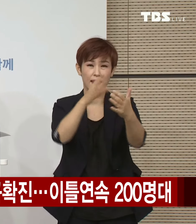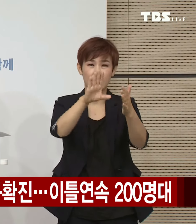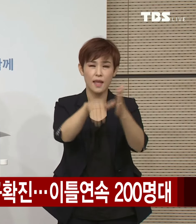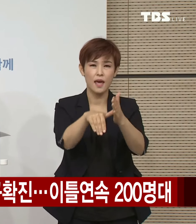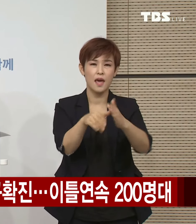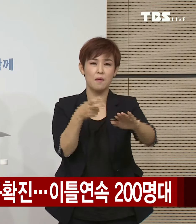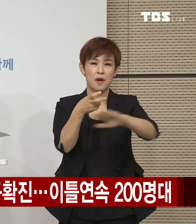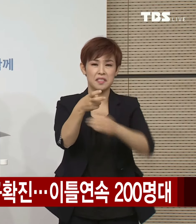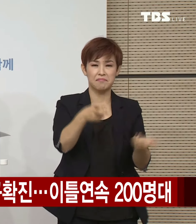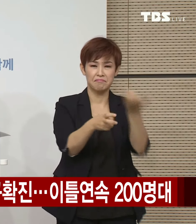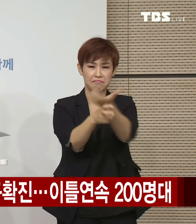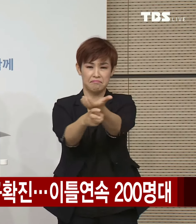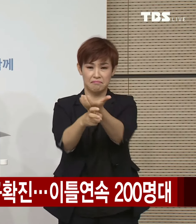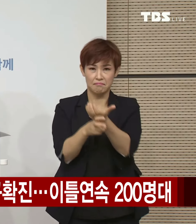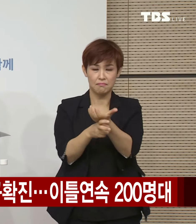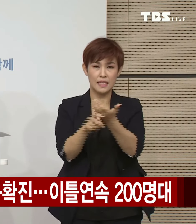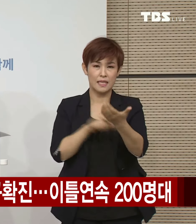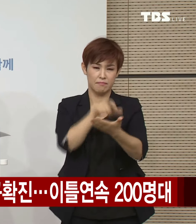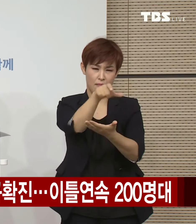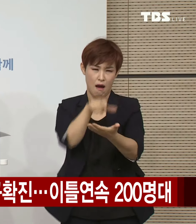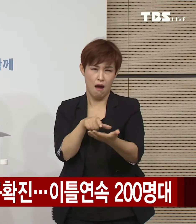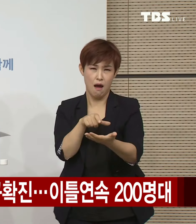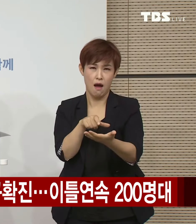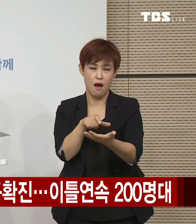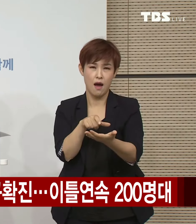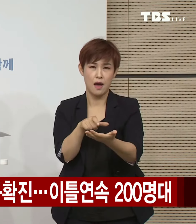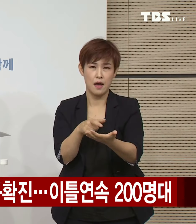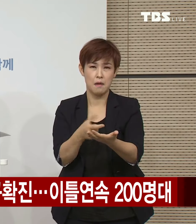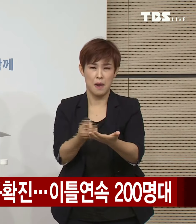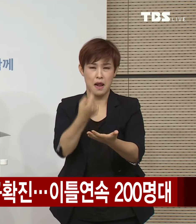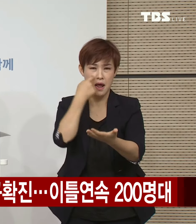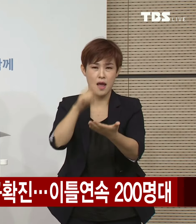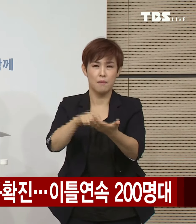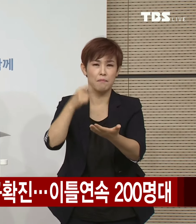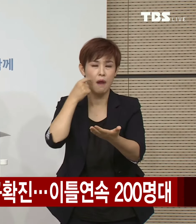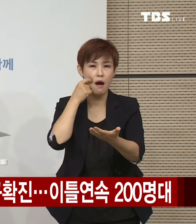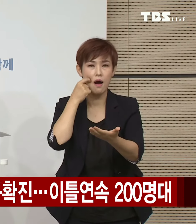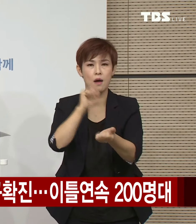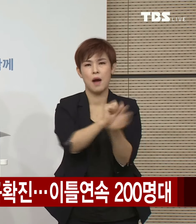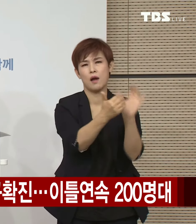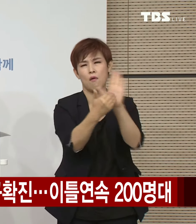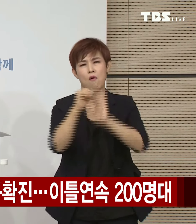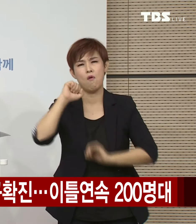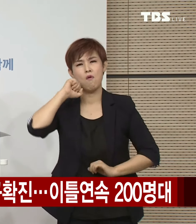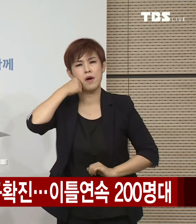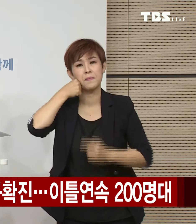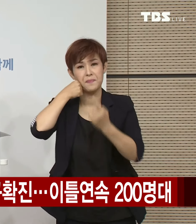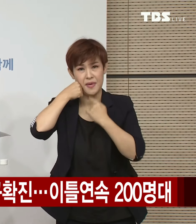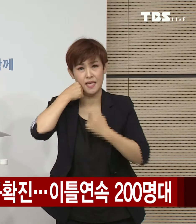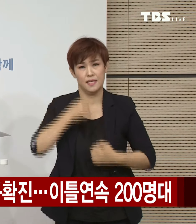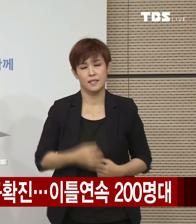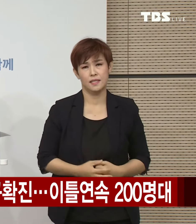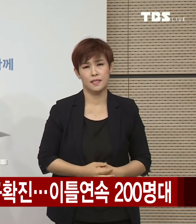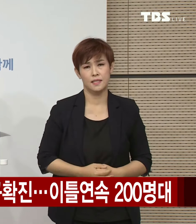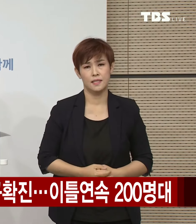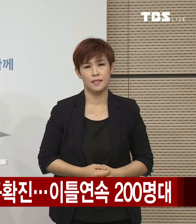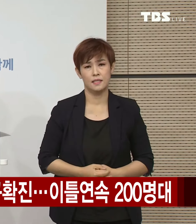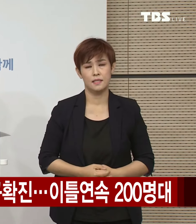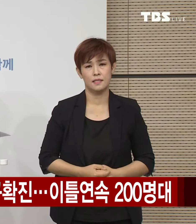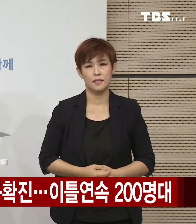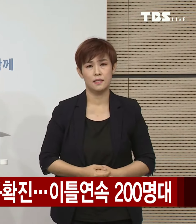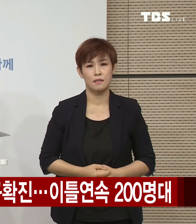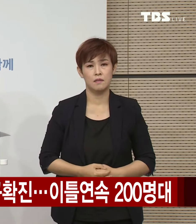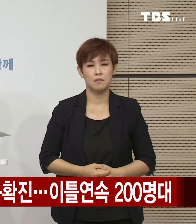전세버스 탑승자 명단을 신속히 확보하지 못해 방역 조치에 어려움이 발생한 바 있습니다.